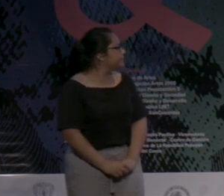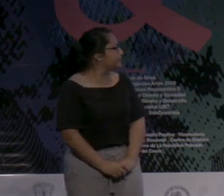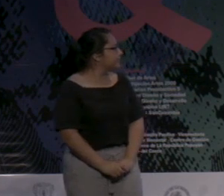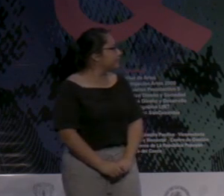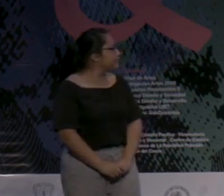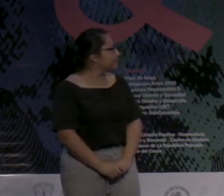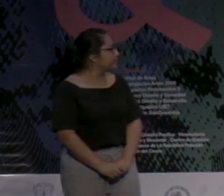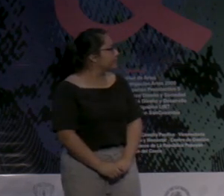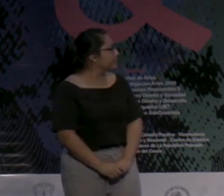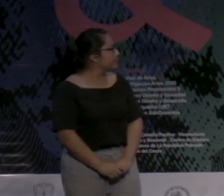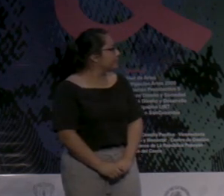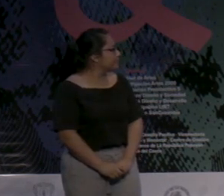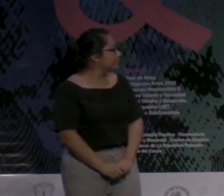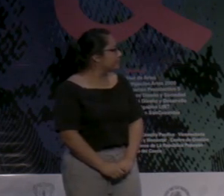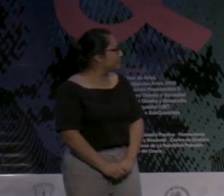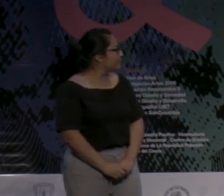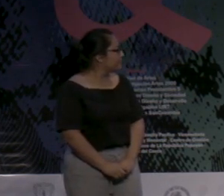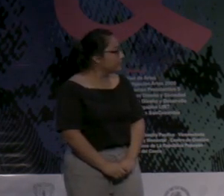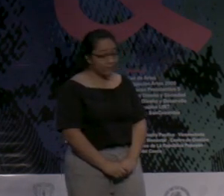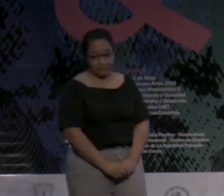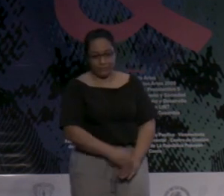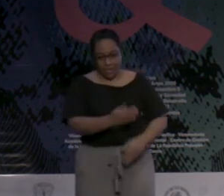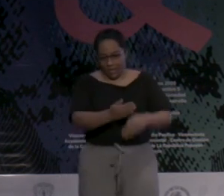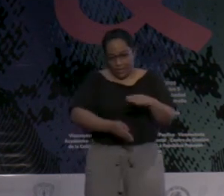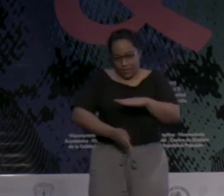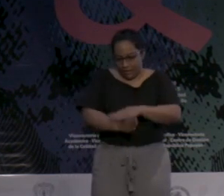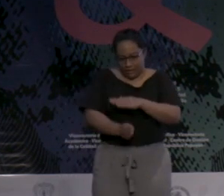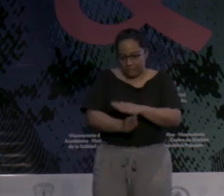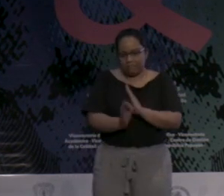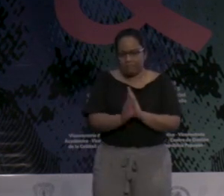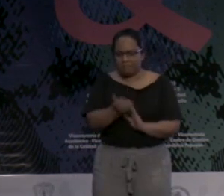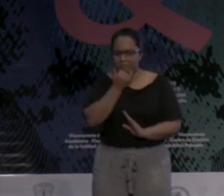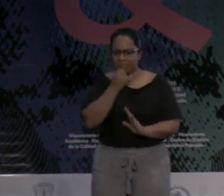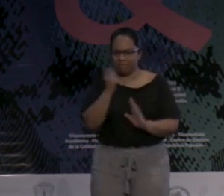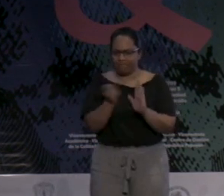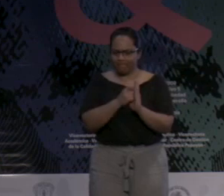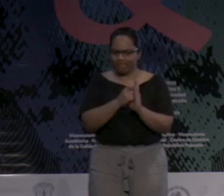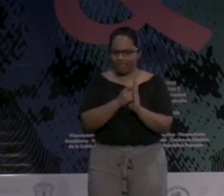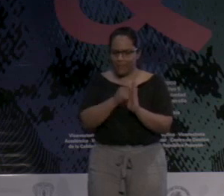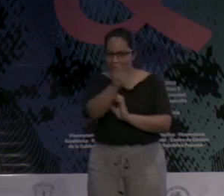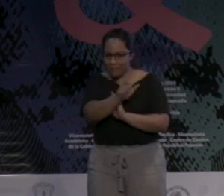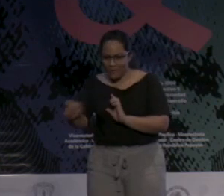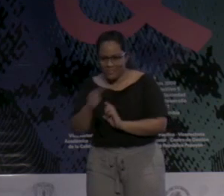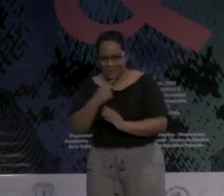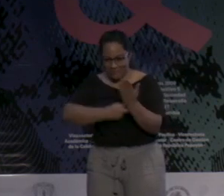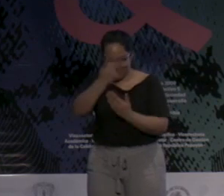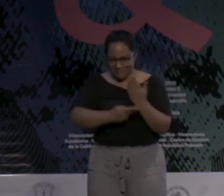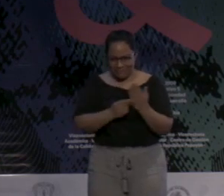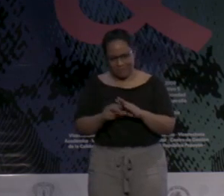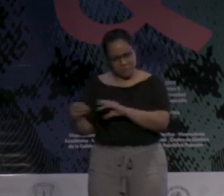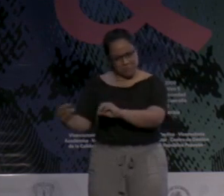Sony, empecemos a hacer la fila acá y nos vamos todos. ¿Listo? 1, 2, 3 ya.